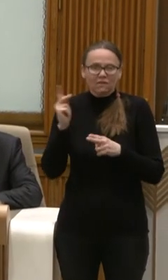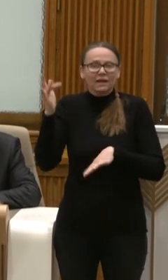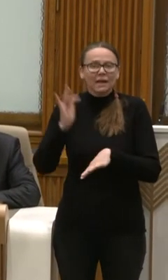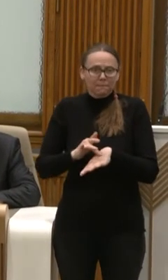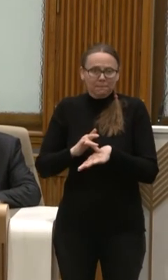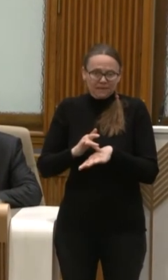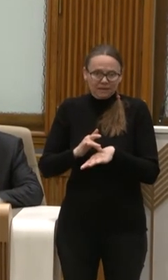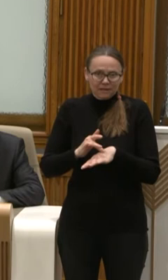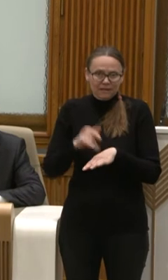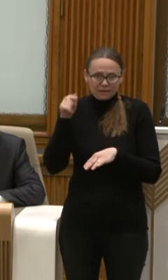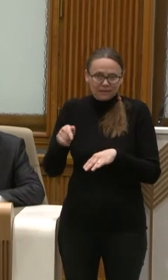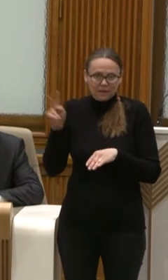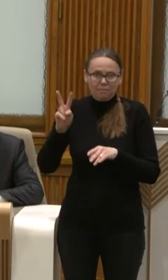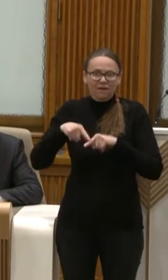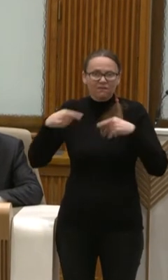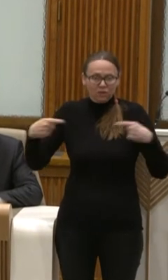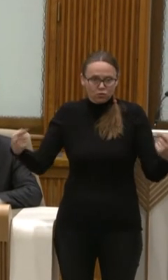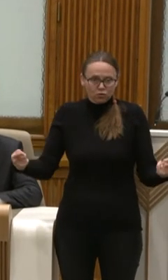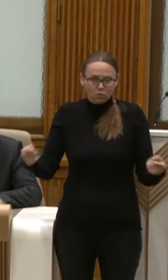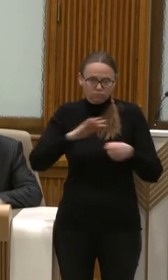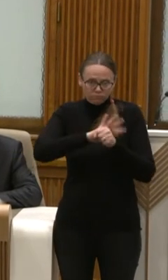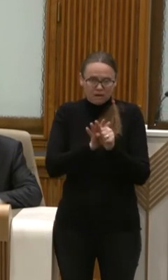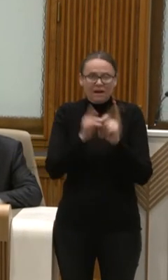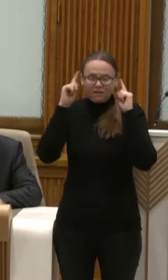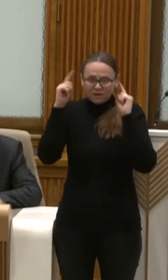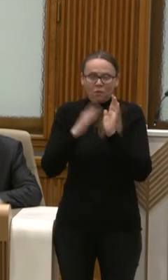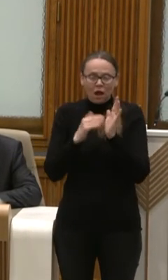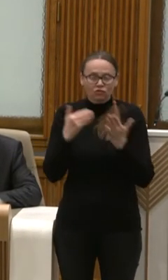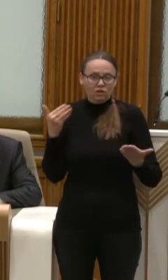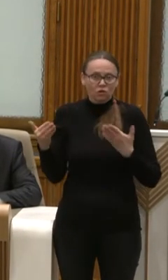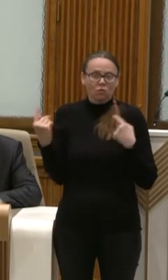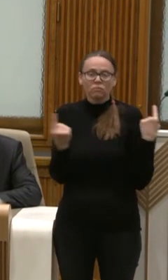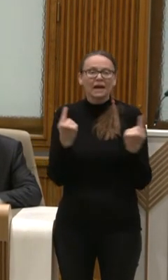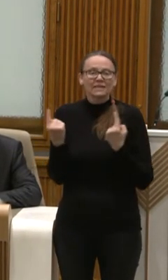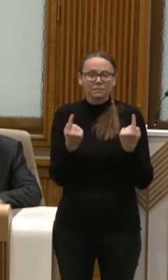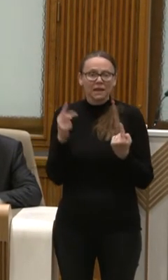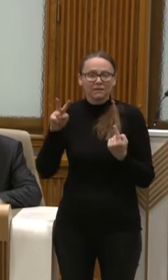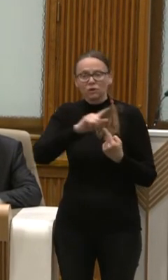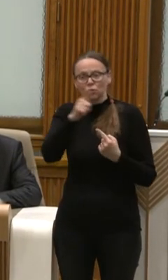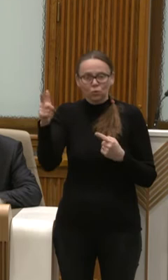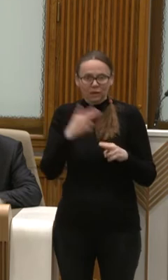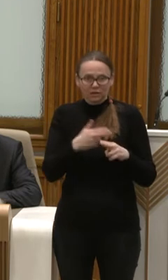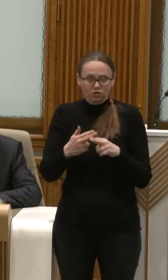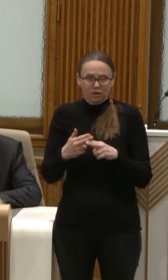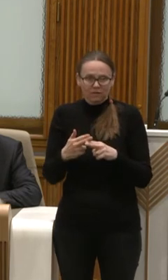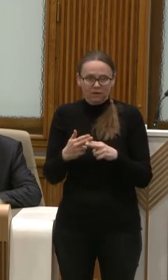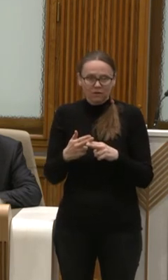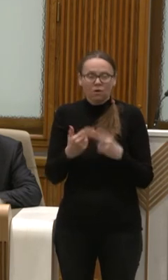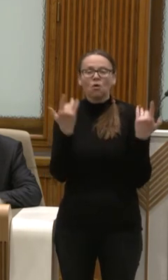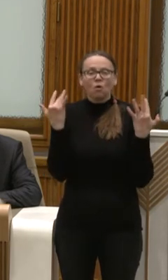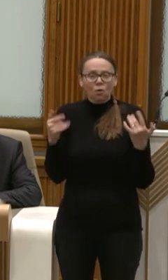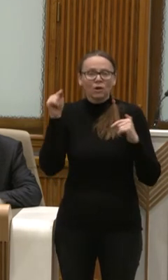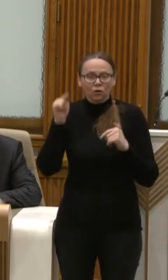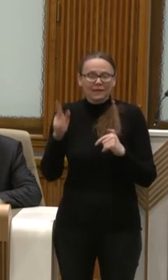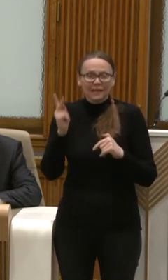prizadeta s tem virusom, ne, vemo tudi, kakšna so razmerja v drugih državah. Se pravi, koliko teh,